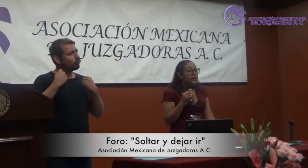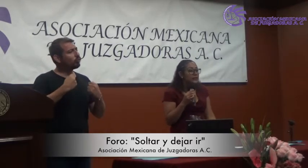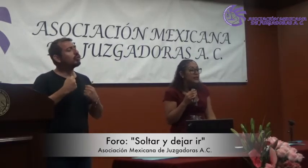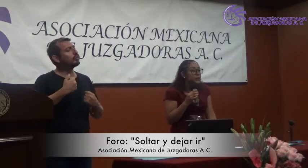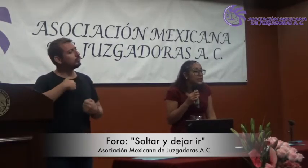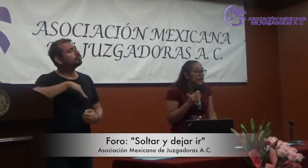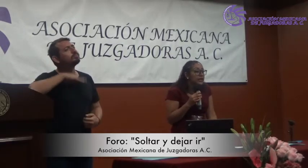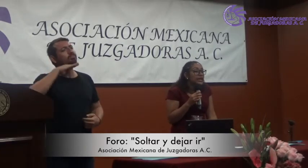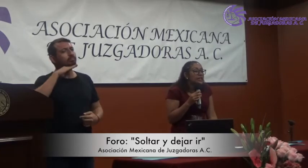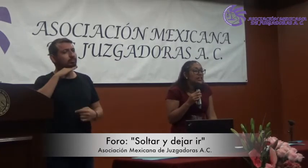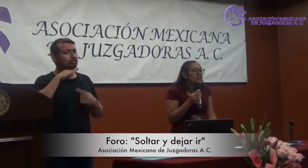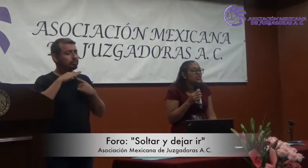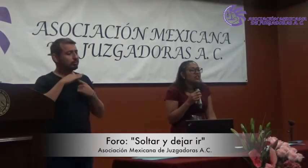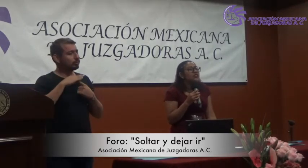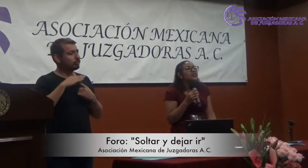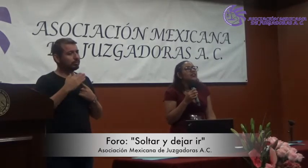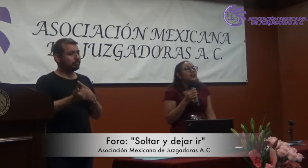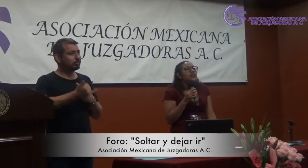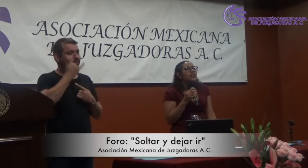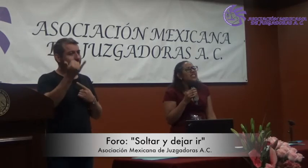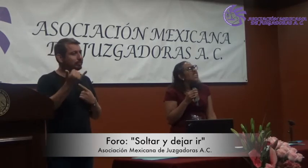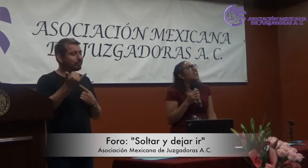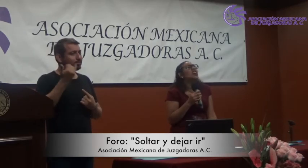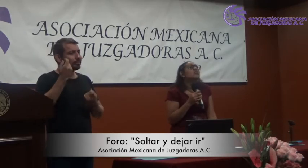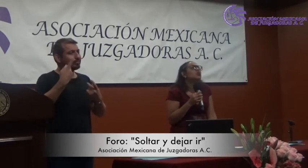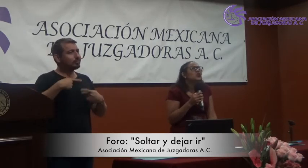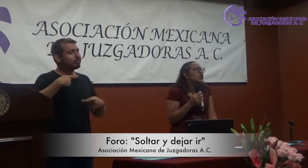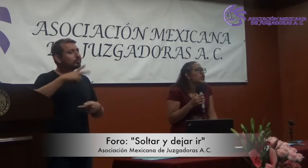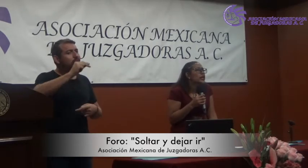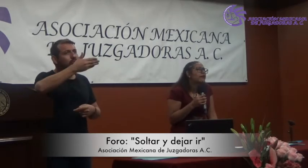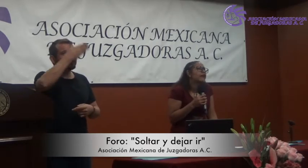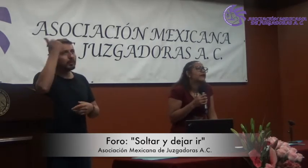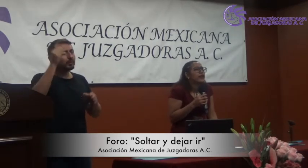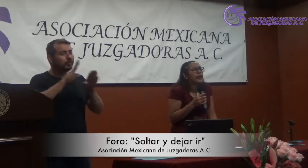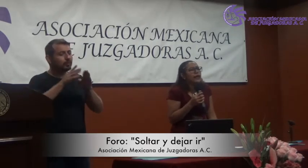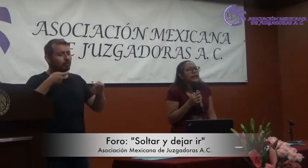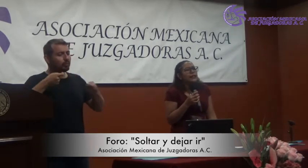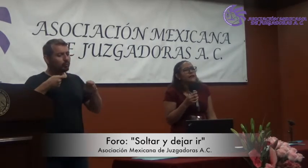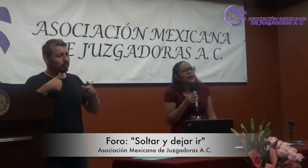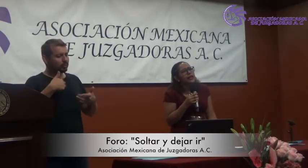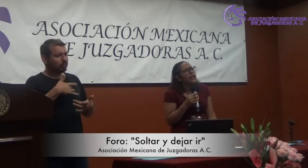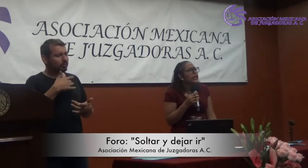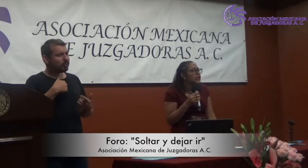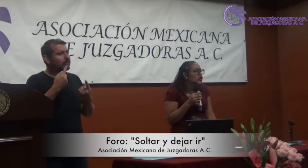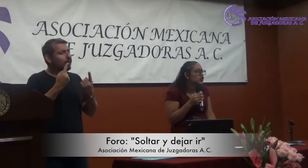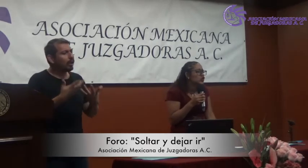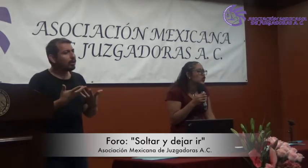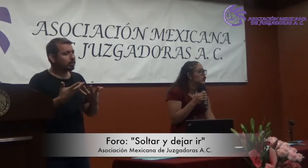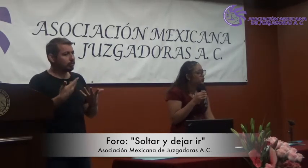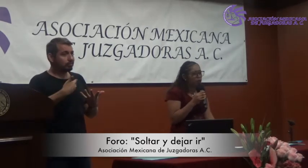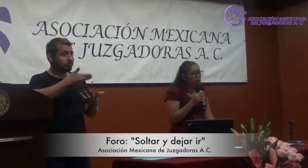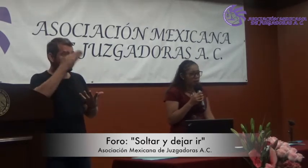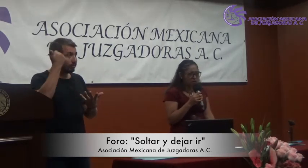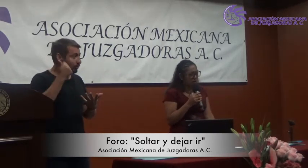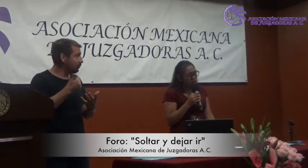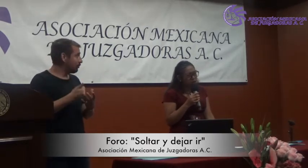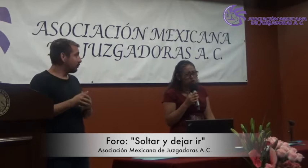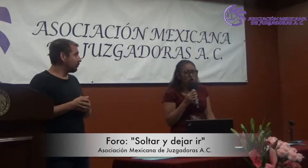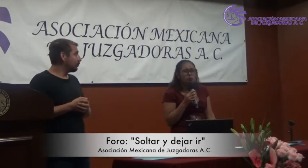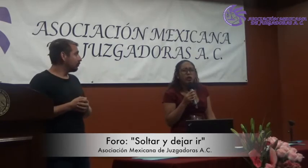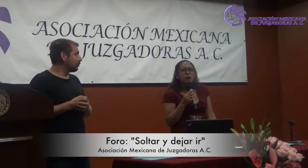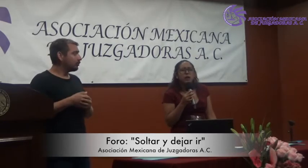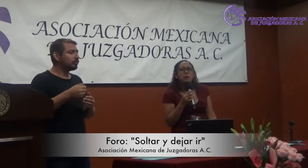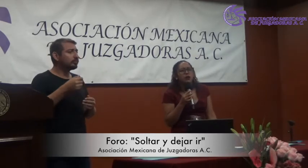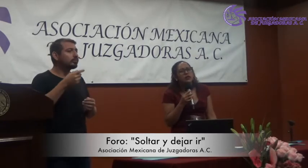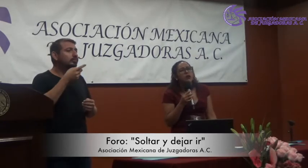lo maximizan. Y entonces, exagero mucho y quiero que toda la gente vea que yo sufro porque me dolía